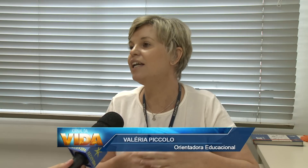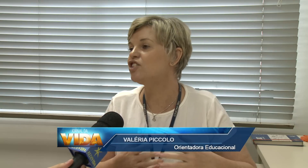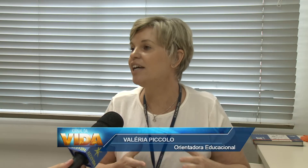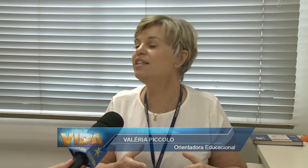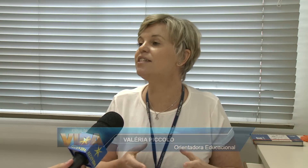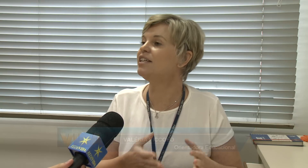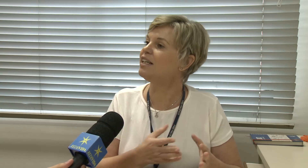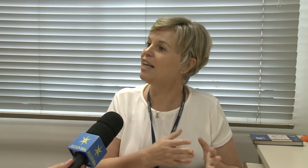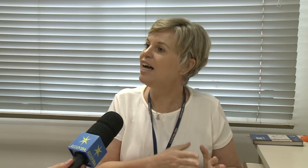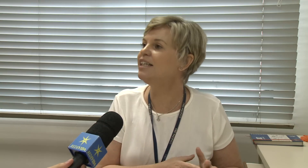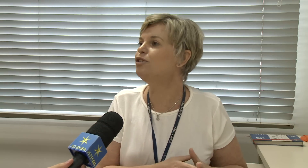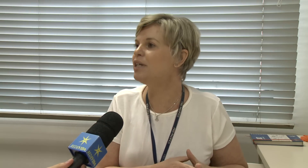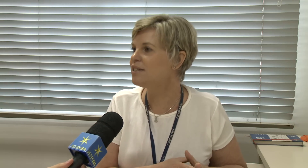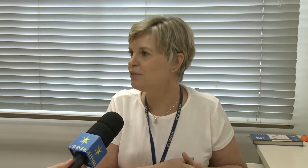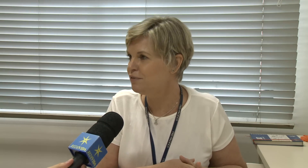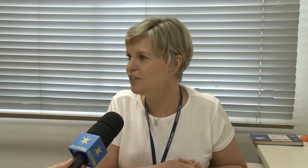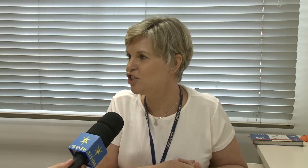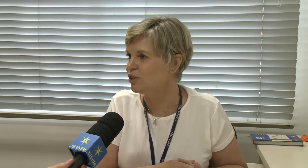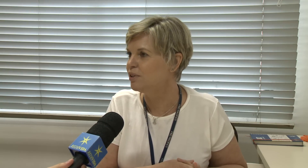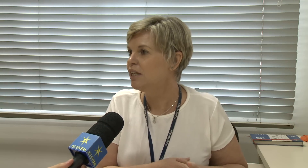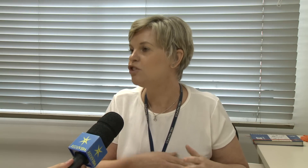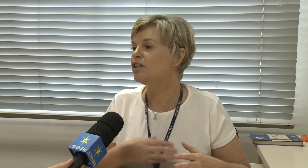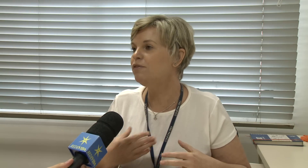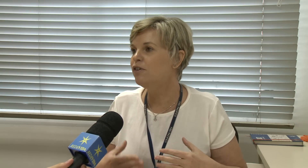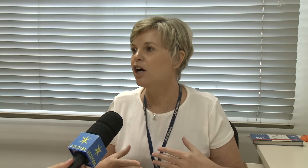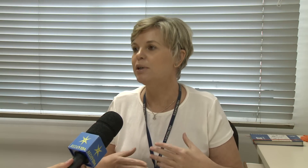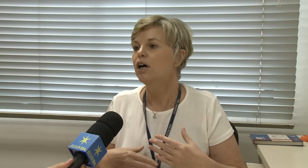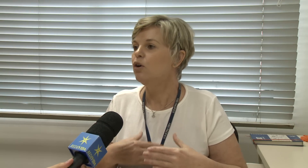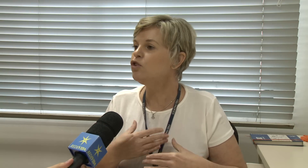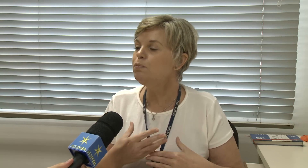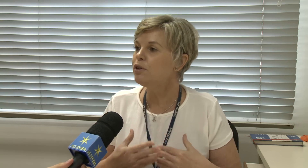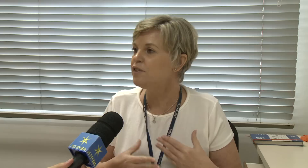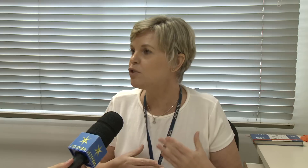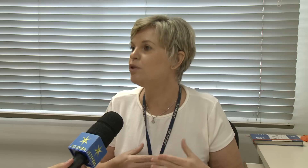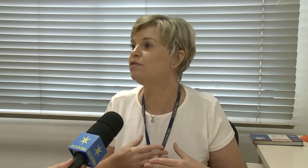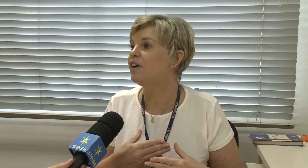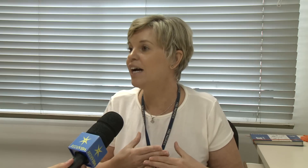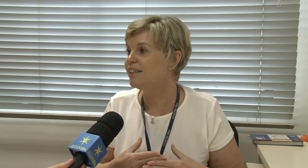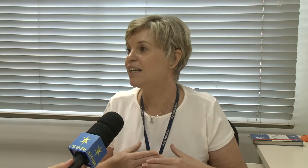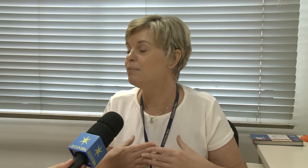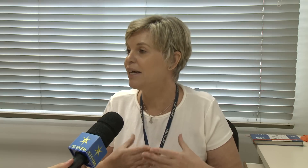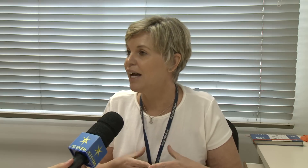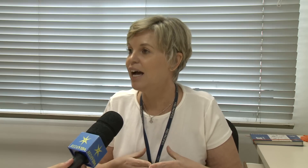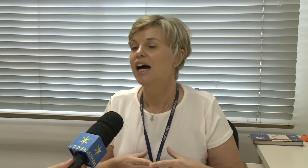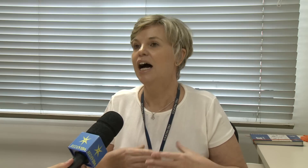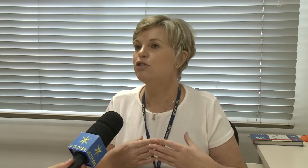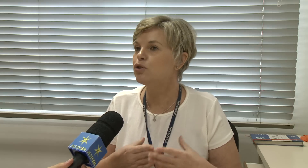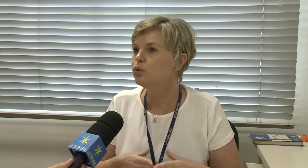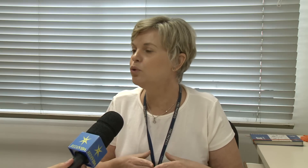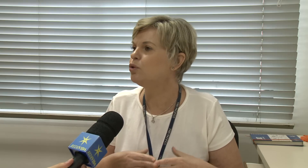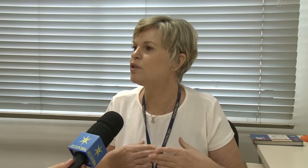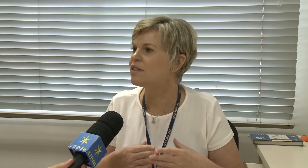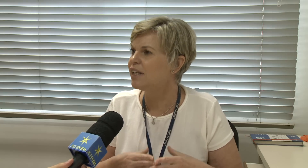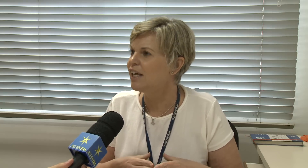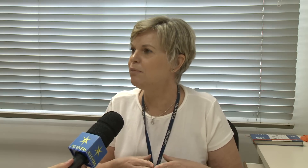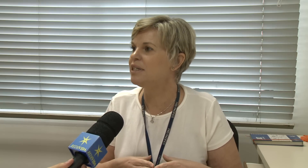ela já inicia lá na educação infantil. De que forma? Onde o professor vai trabalhar assuntos, temas,